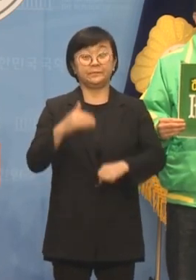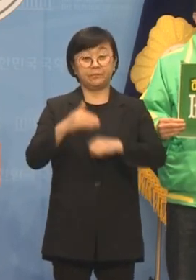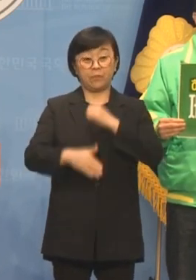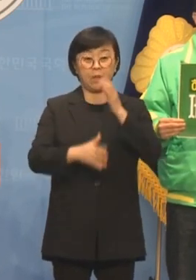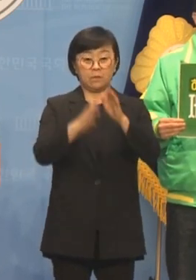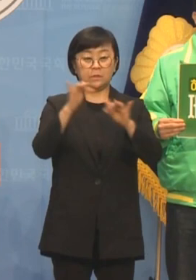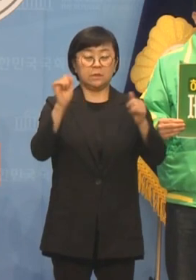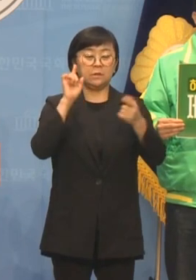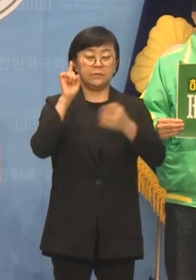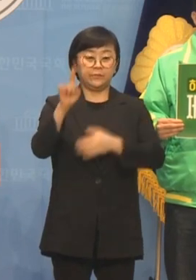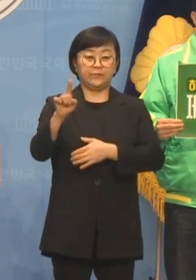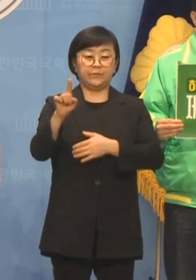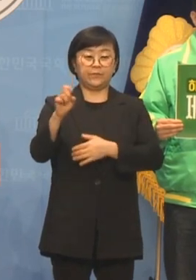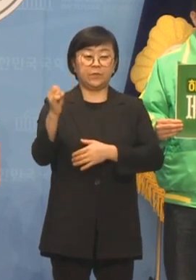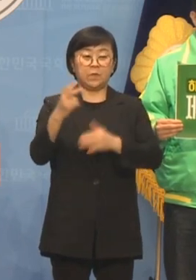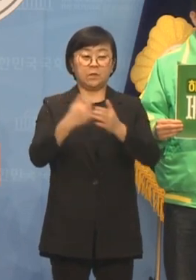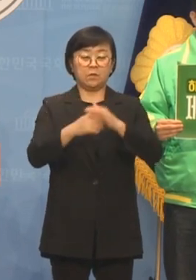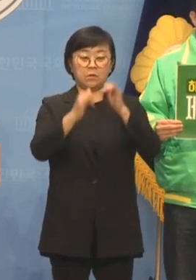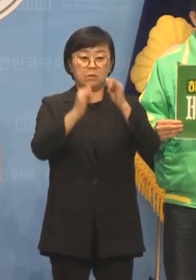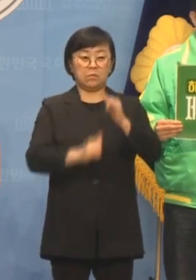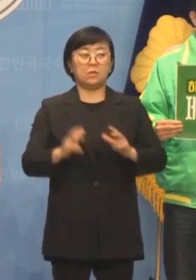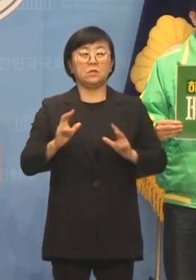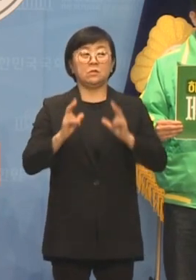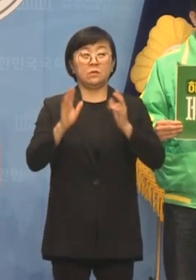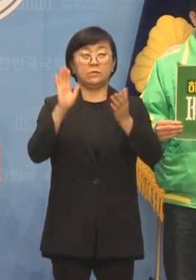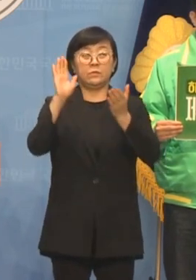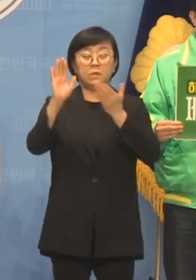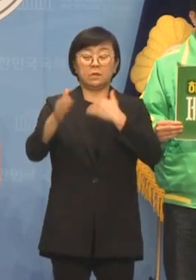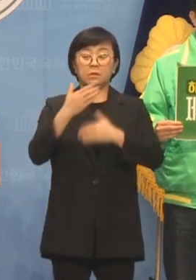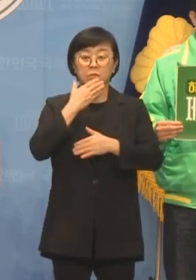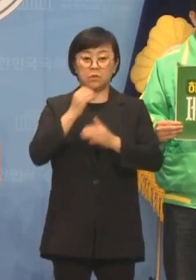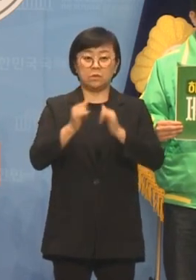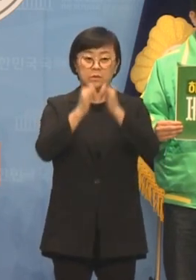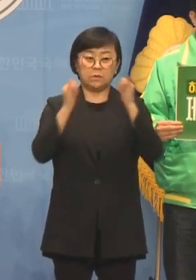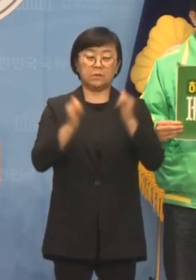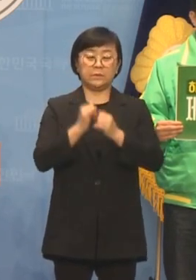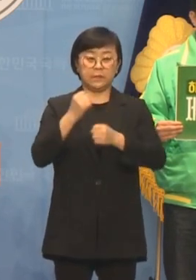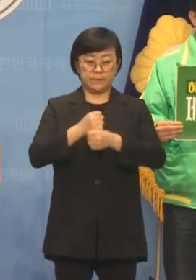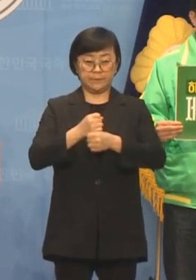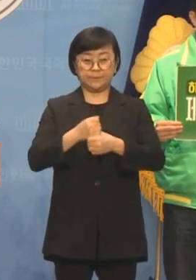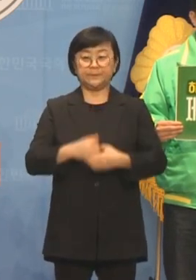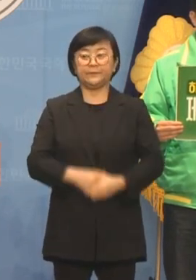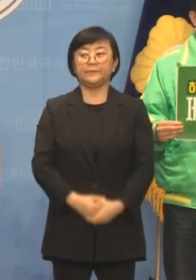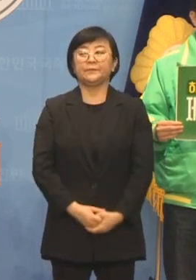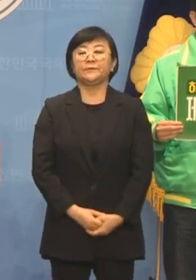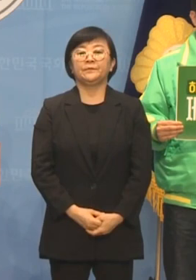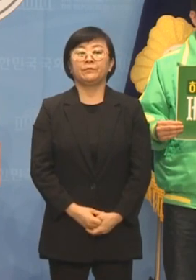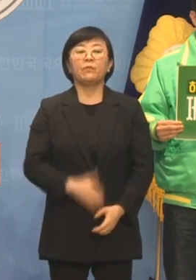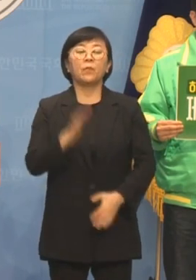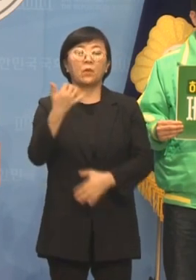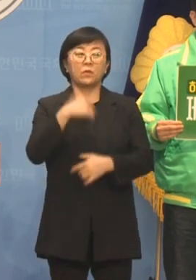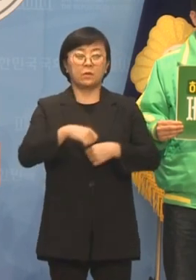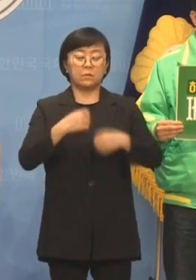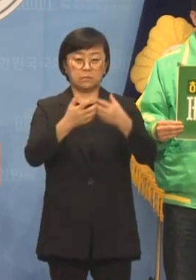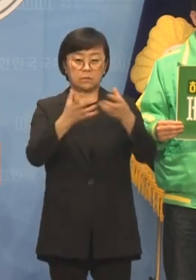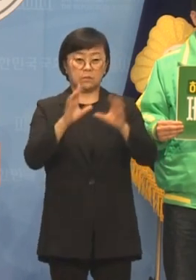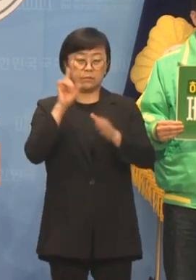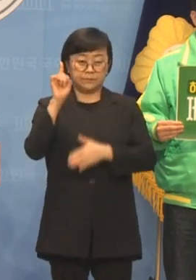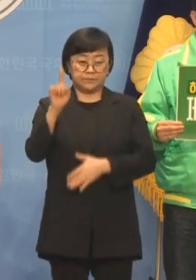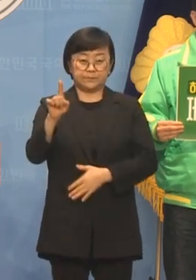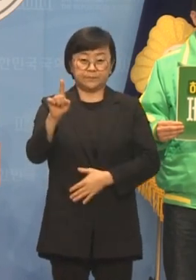시민들의 내일이 그리고 인류와 지구의 미래가 행복한 사회를 만들어 가겠습니다 녹색 정인 당에